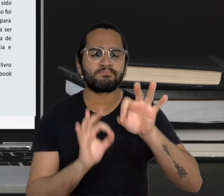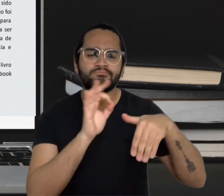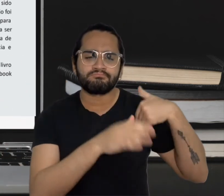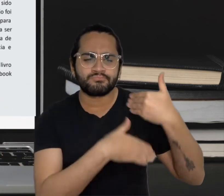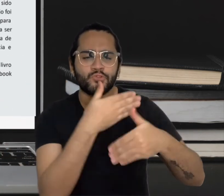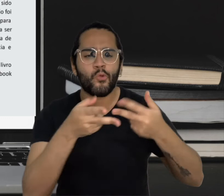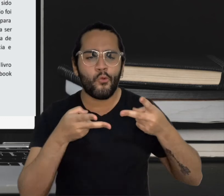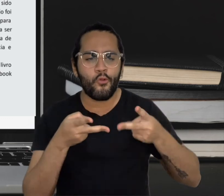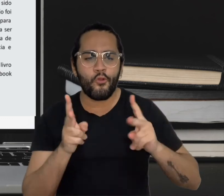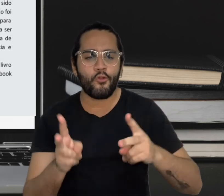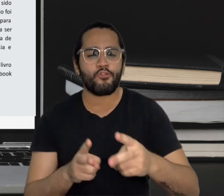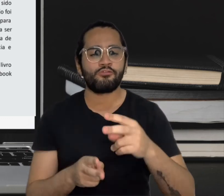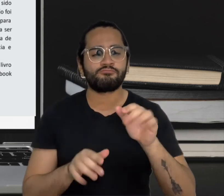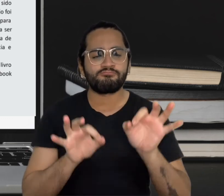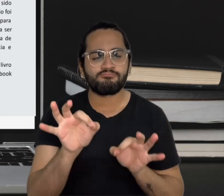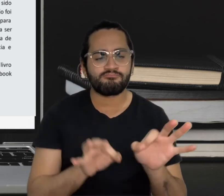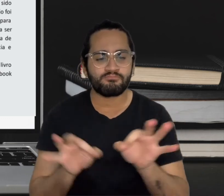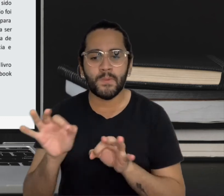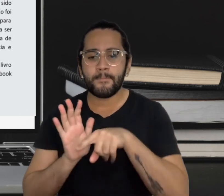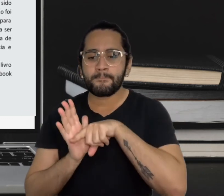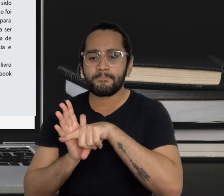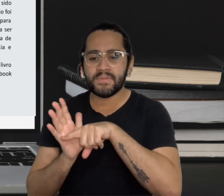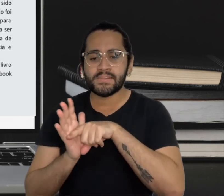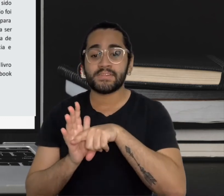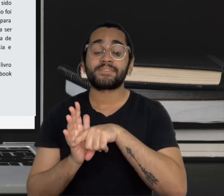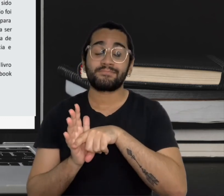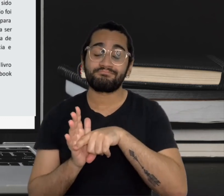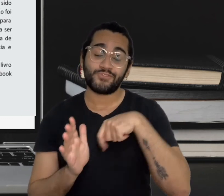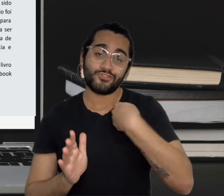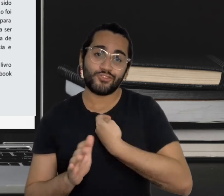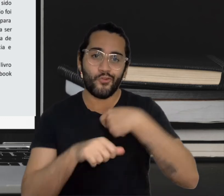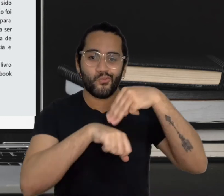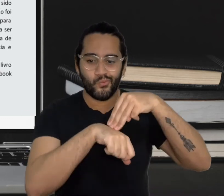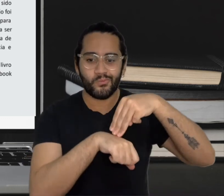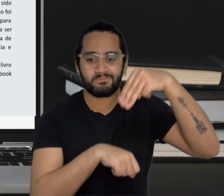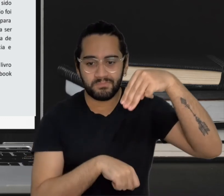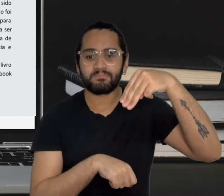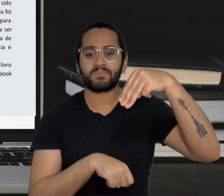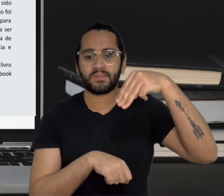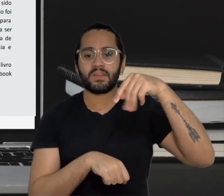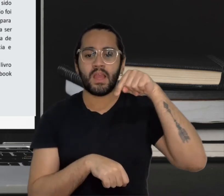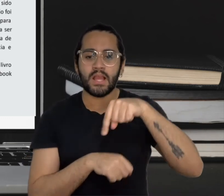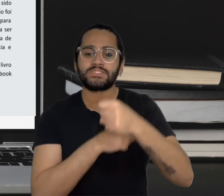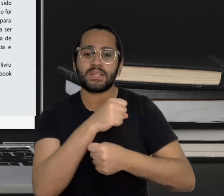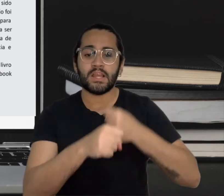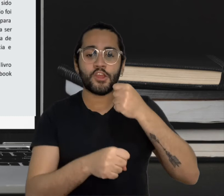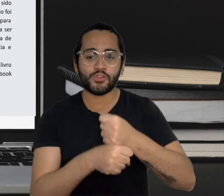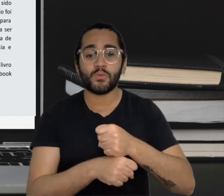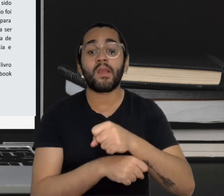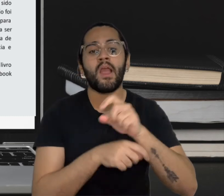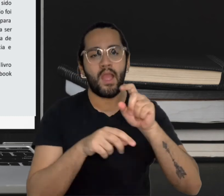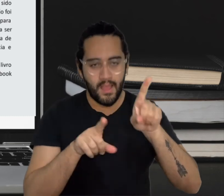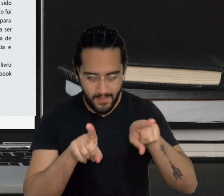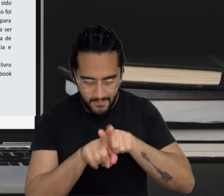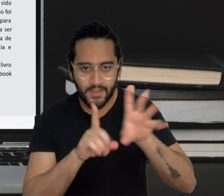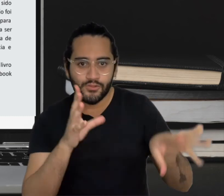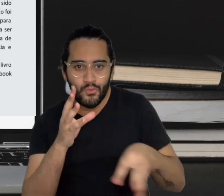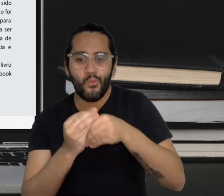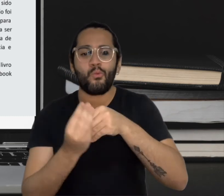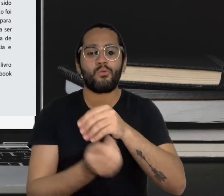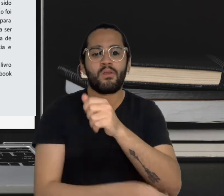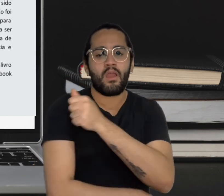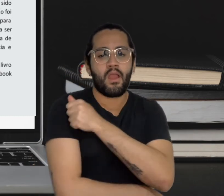continuar num formato agora de pesquisa de mestrado, que este aluno de iniciação científica, né, no caso eu,